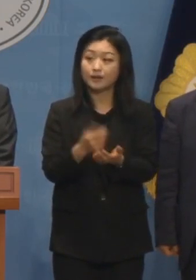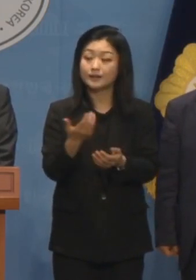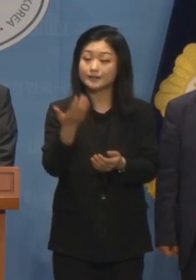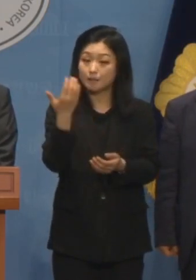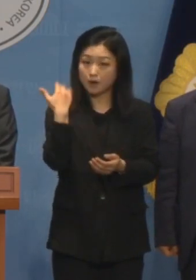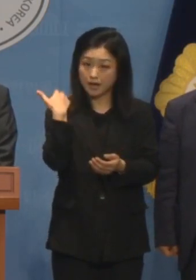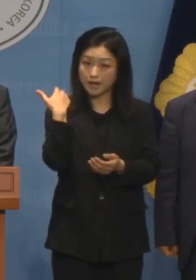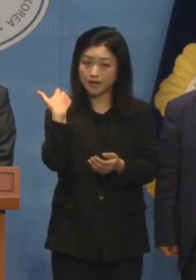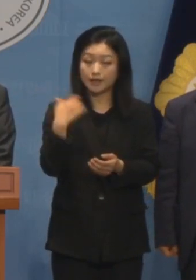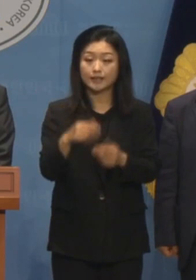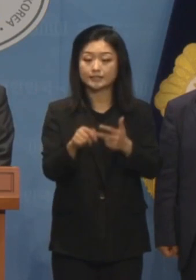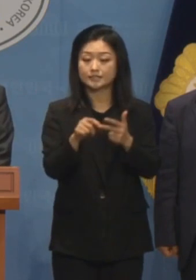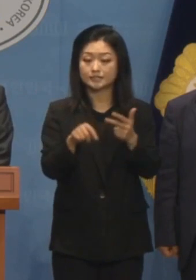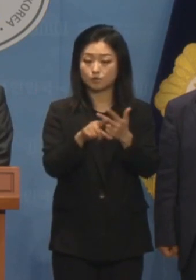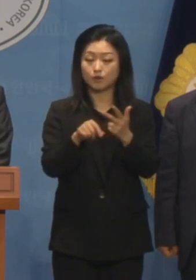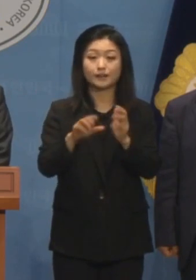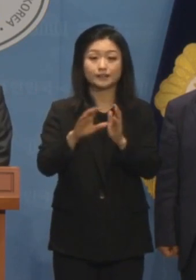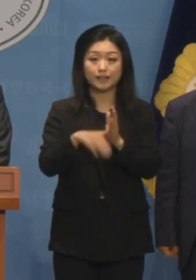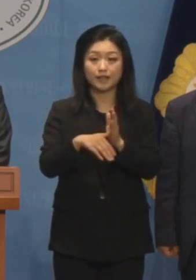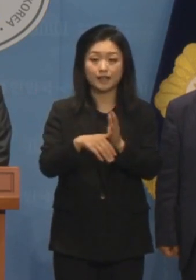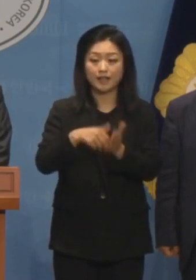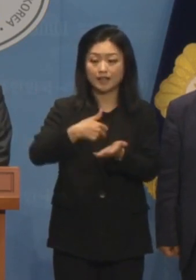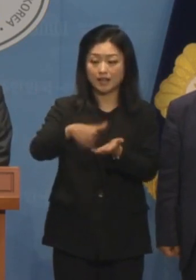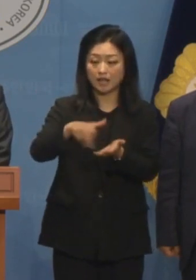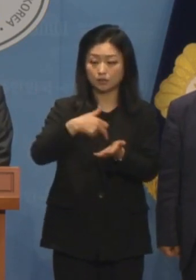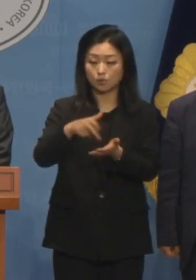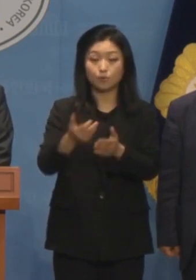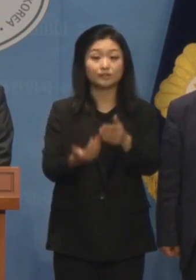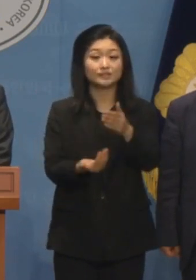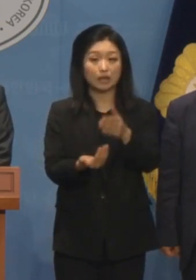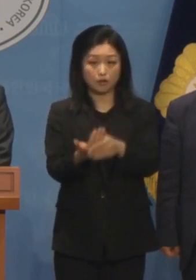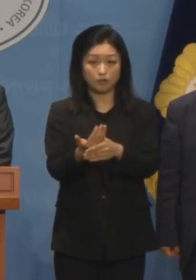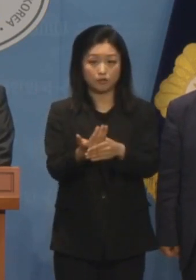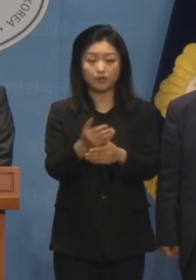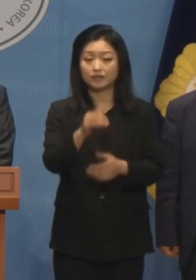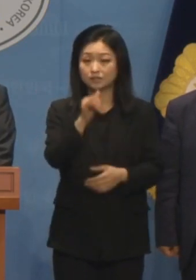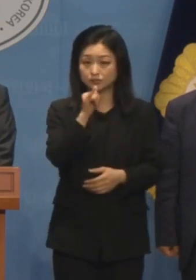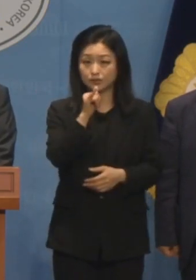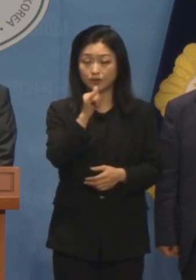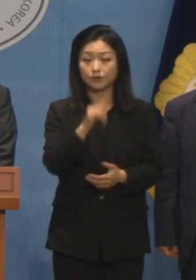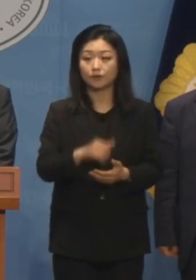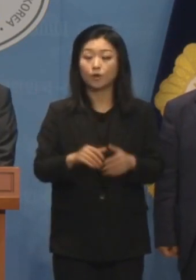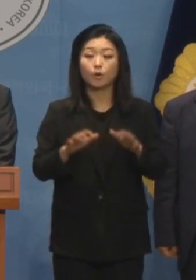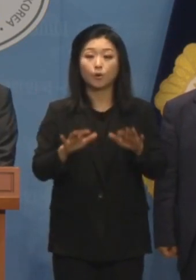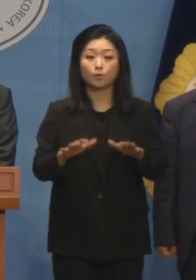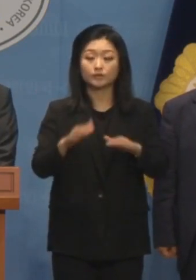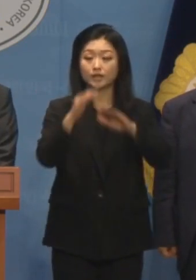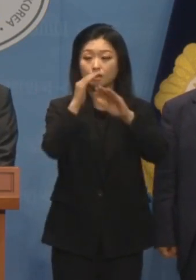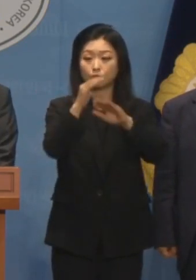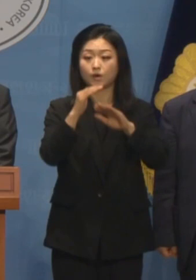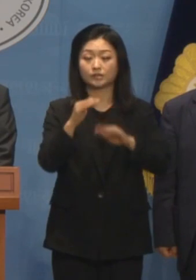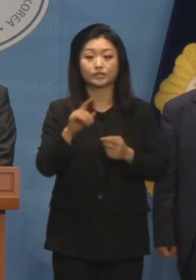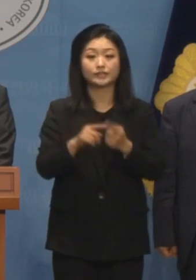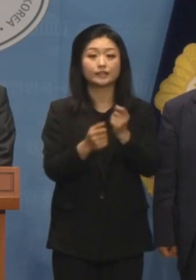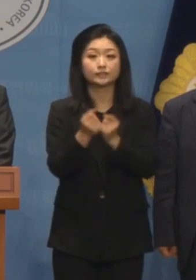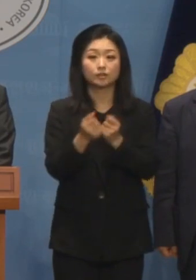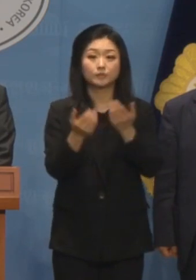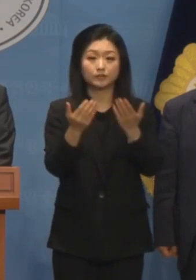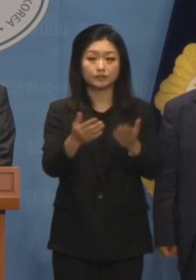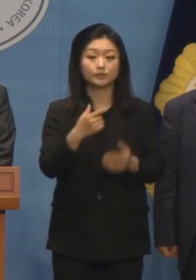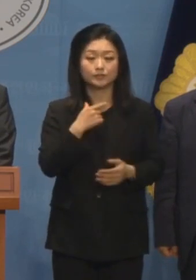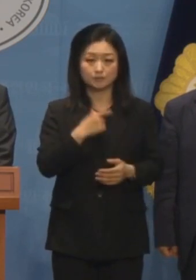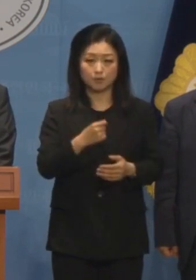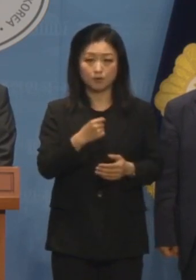지난번에 7월에 카톡 사건이라는 것도 생기게 됐고요. 그래서 오늘 이 과정을 좀 설명을